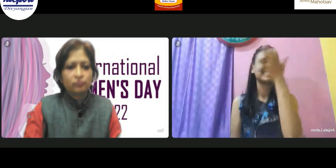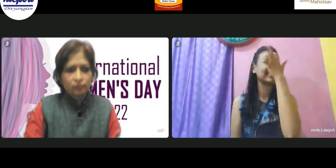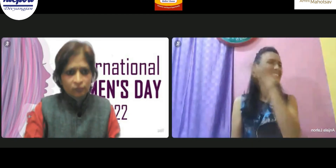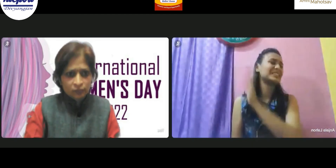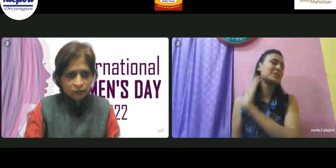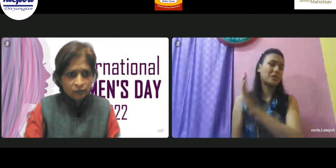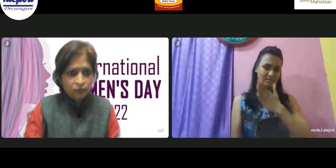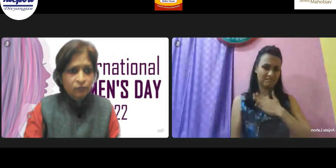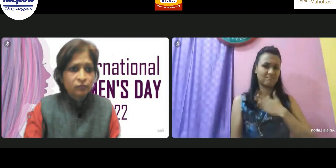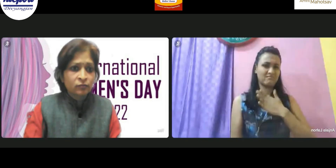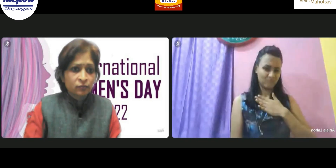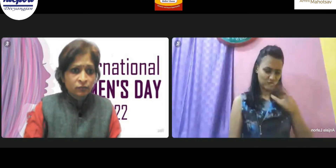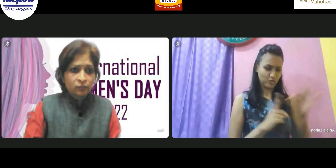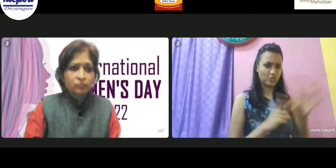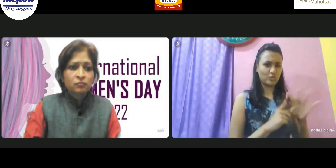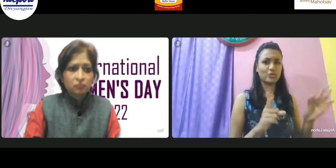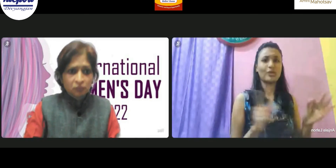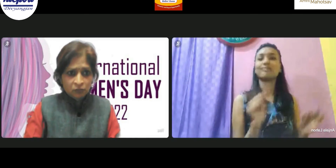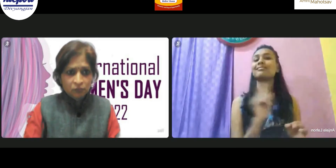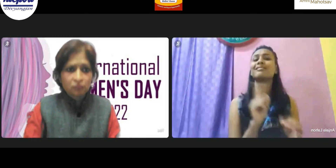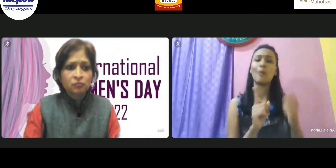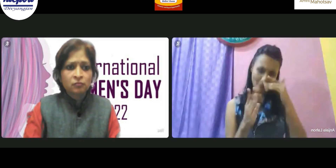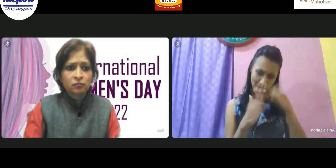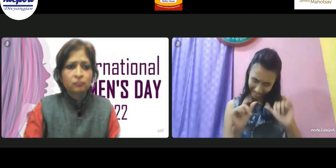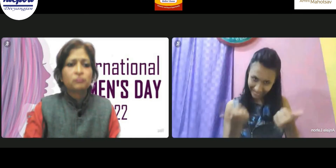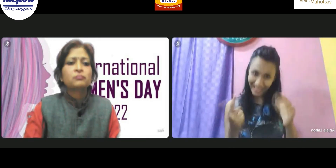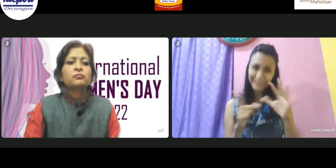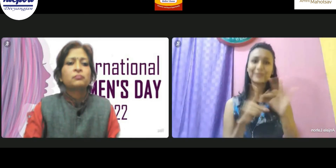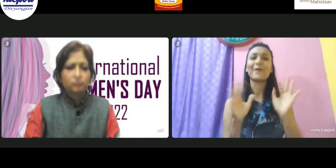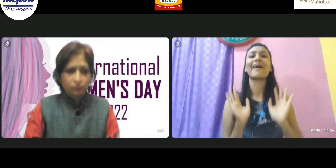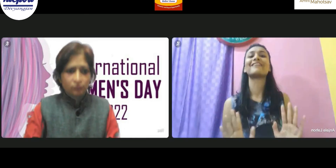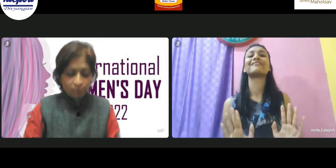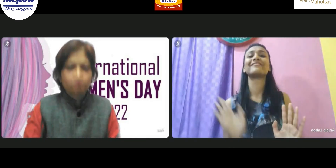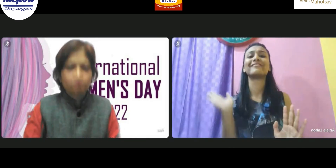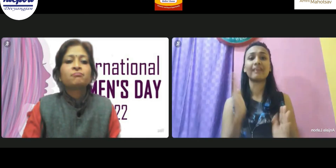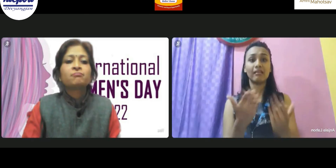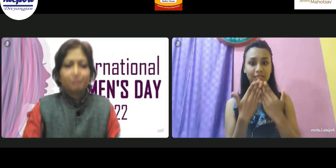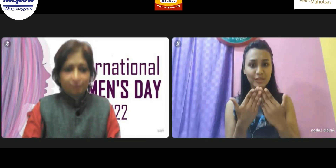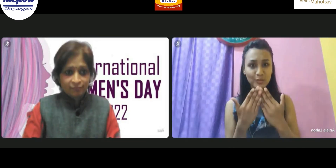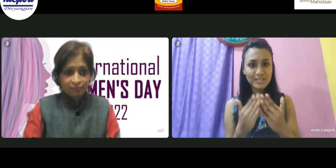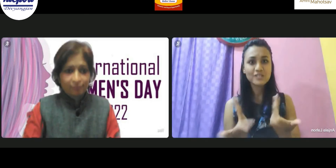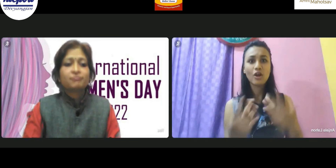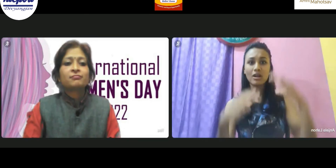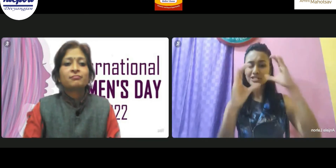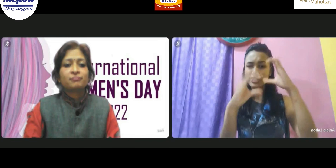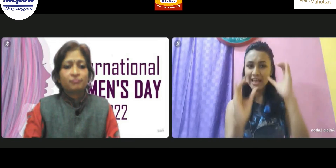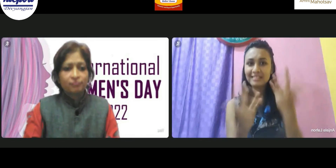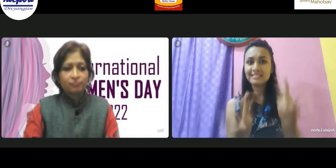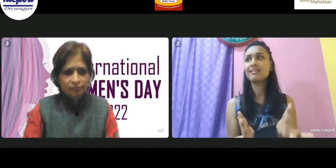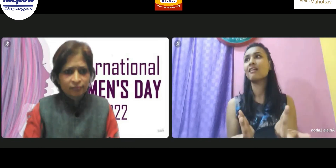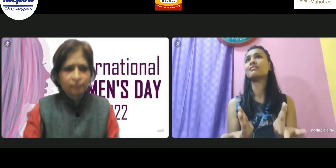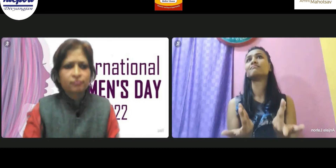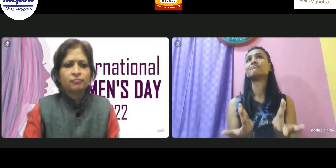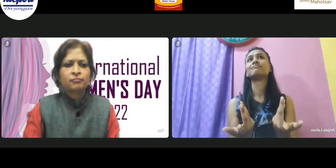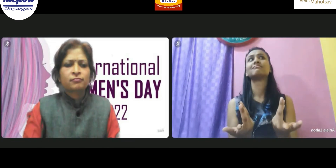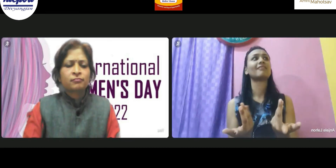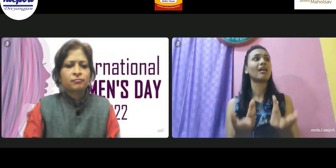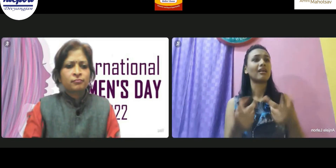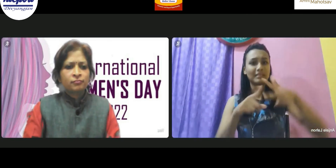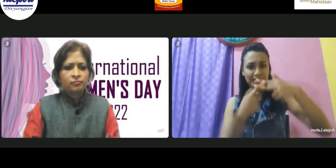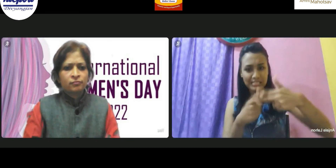महिलाओं को उनके अधिकारों के बारे में जागरूक करना बहुत जरूरी है। महिलाएं भी सब कुछ करने में सक्षम